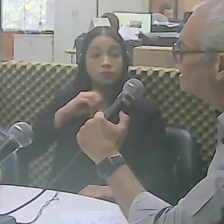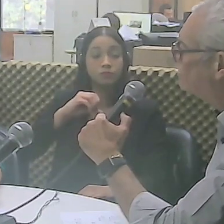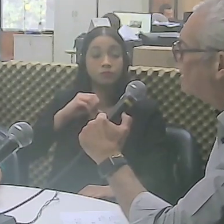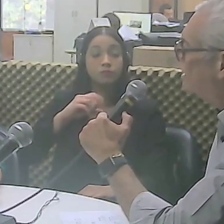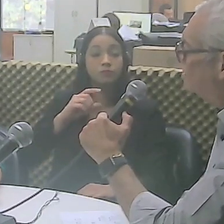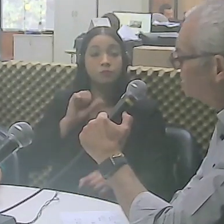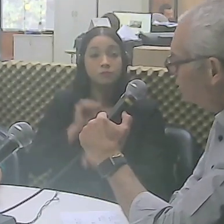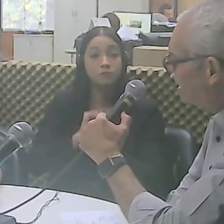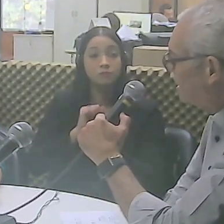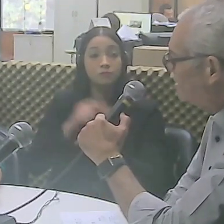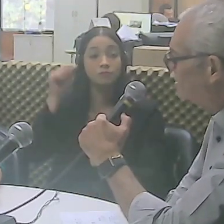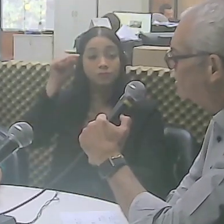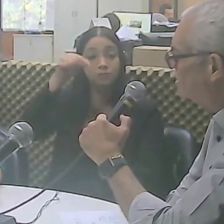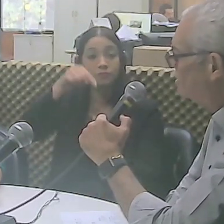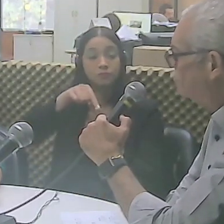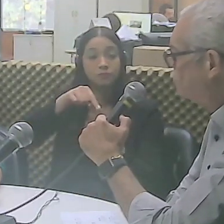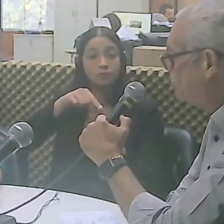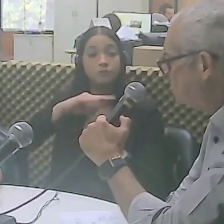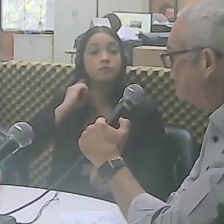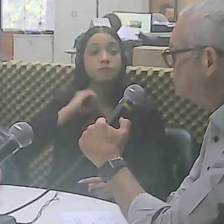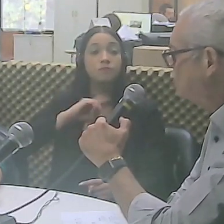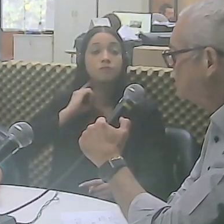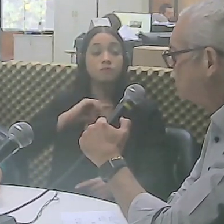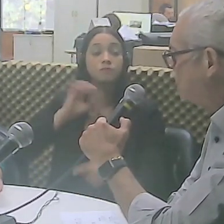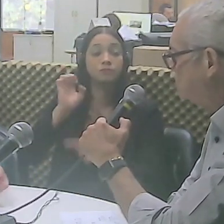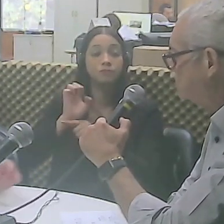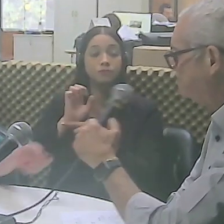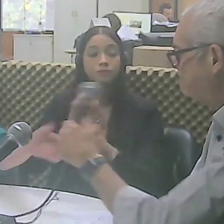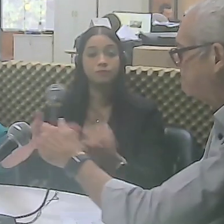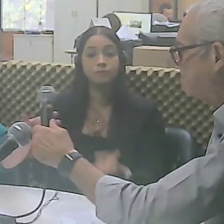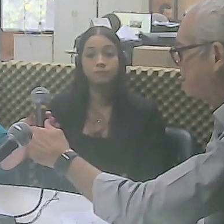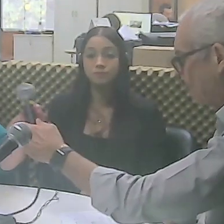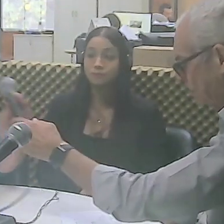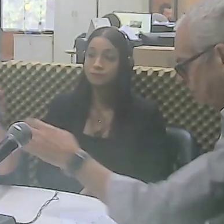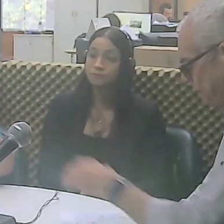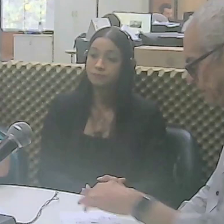que estão destinadas para o Estado de Minas Gerais?